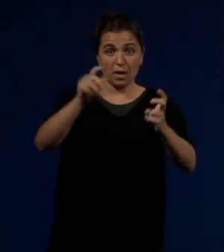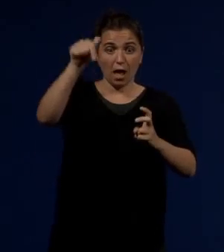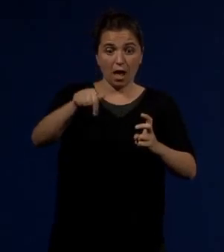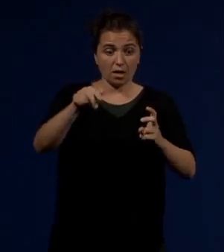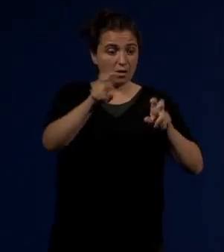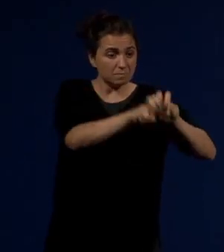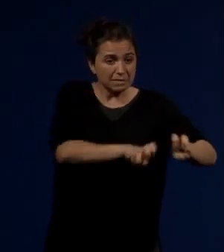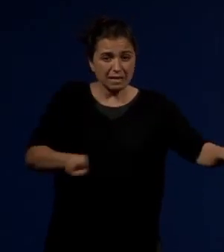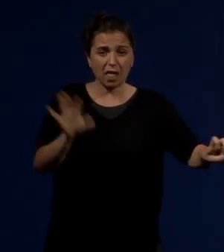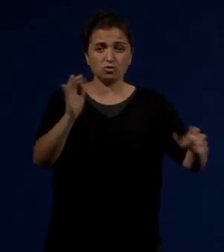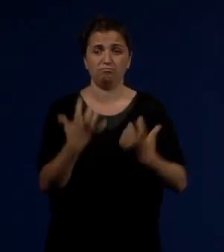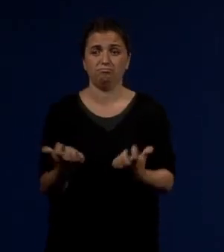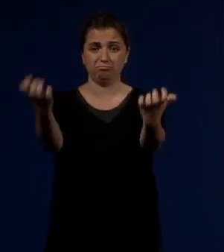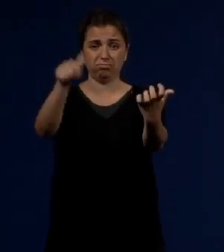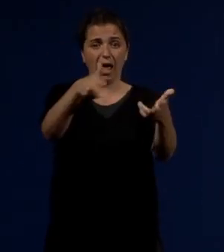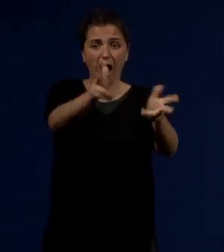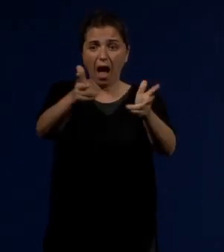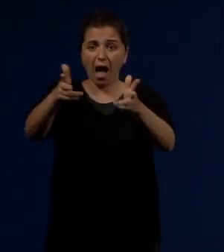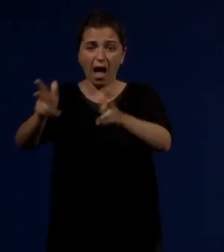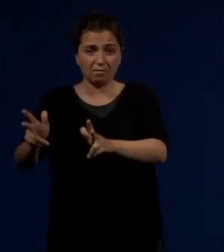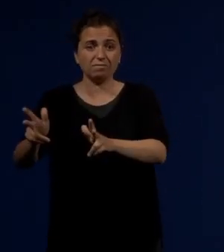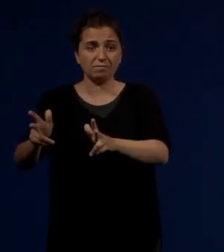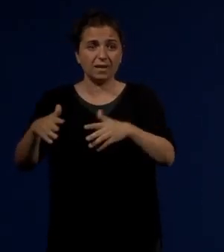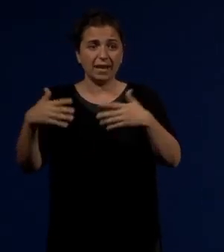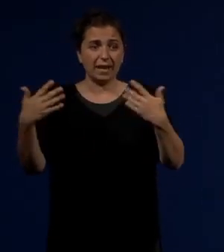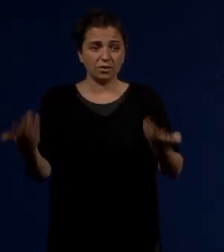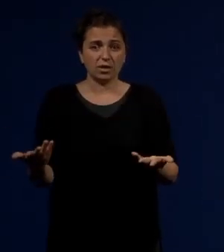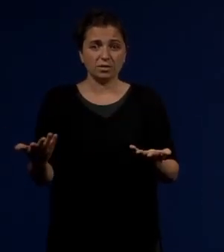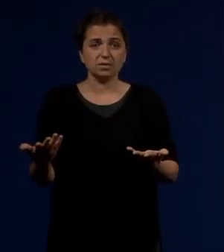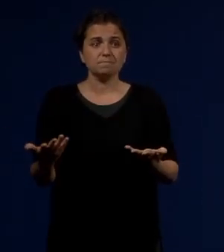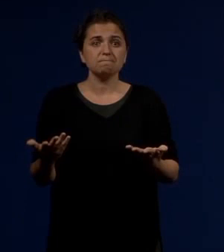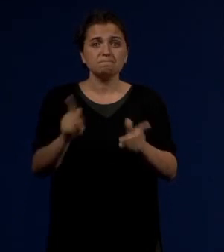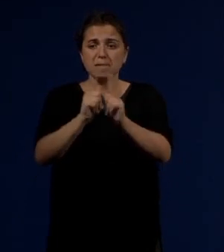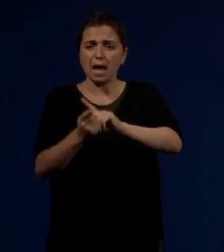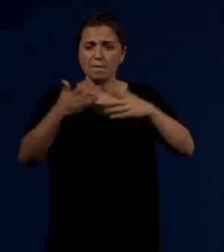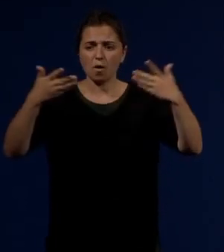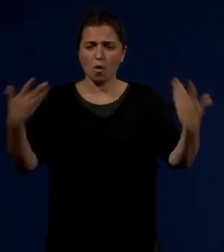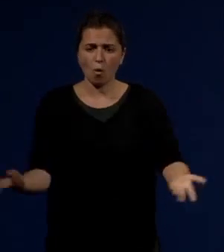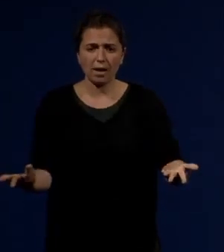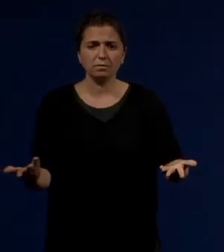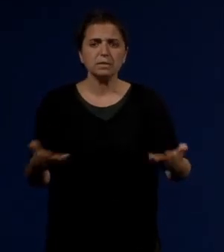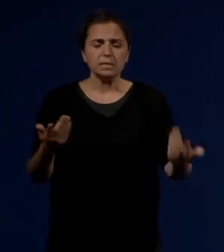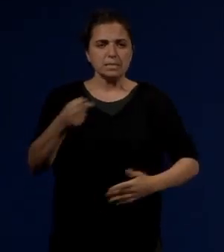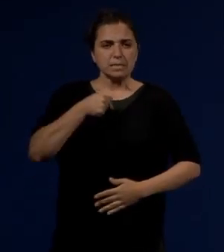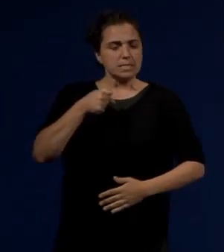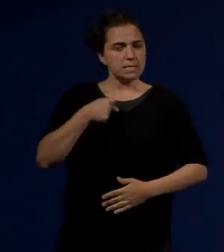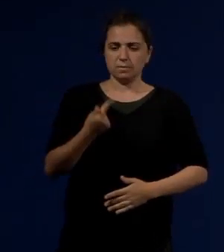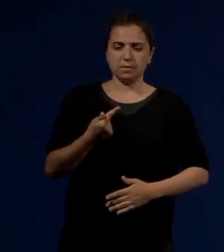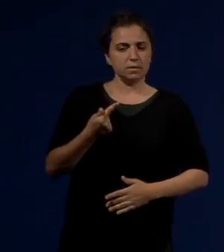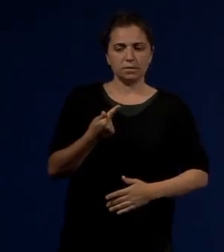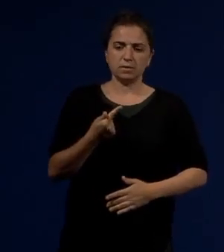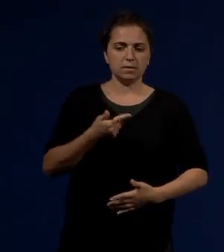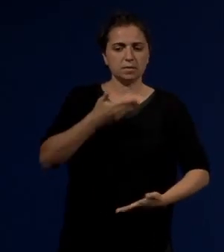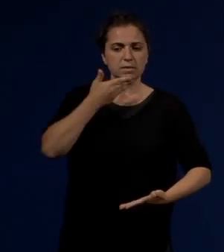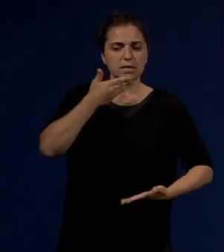aquí no atrio ou sentados nas butacas. Foi pasar da indignación ao compromiso, foi dicir, abonda xa,